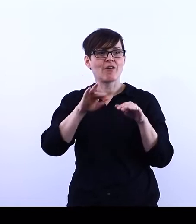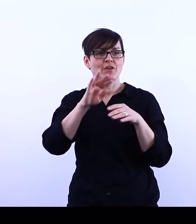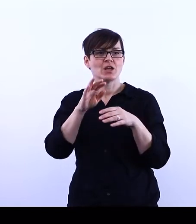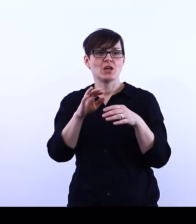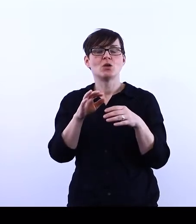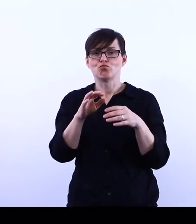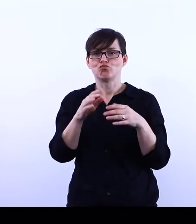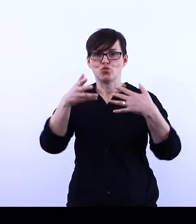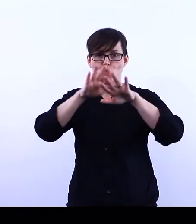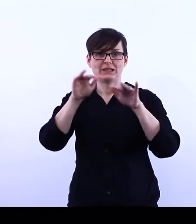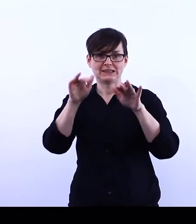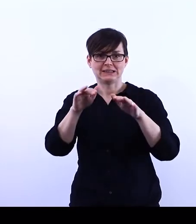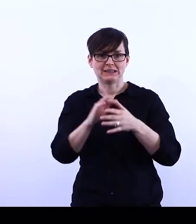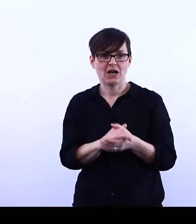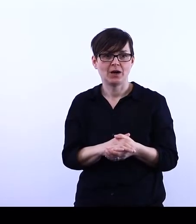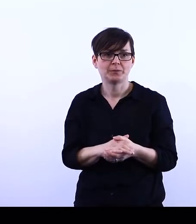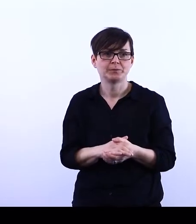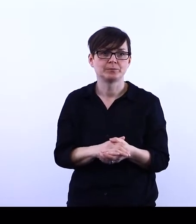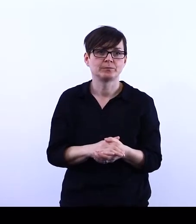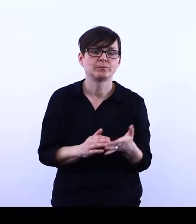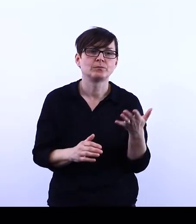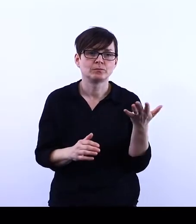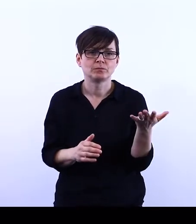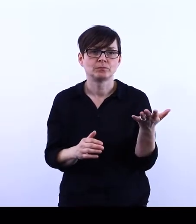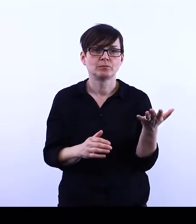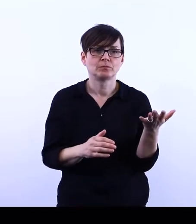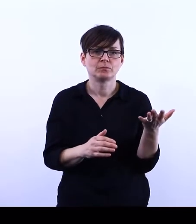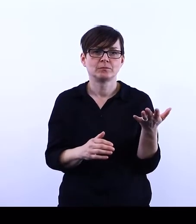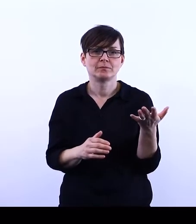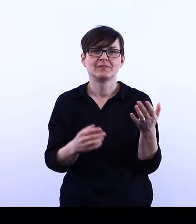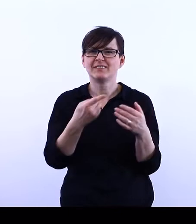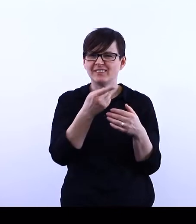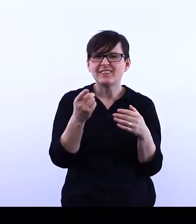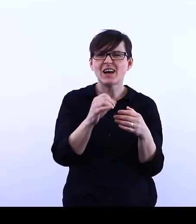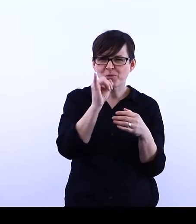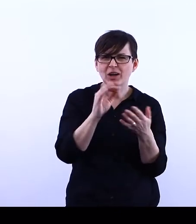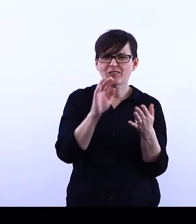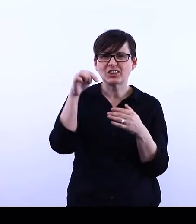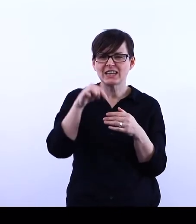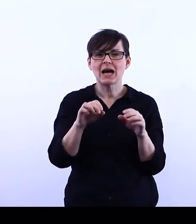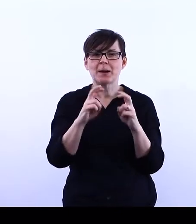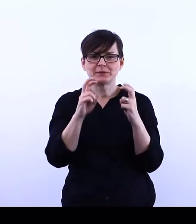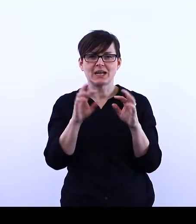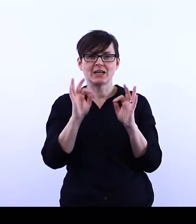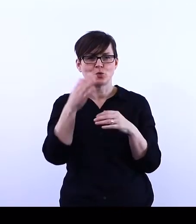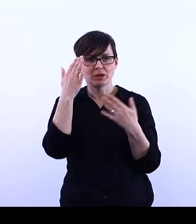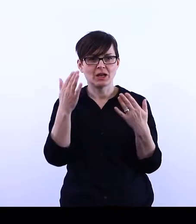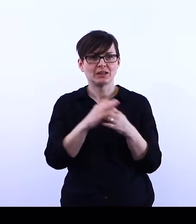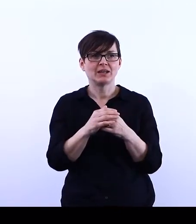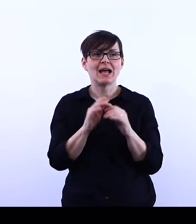Beispiel, ich glaube, deswegen ist es auch okay, die so zu nennen, weil die auch bestimmt hier in dem Setting so ganz gut bekannt sind, Liquid Democracy